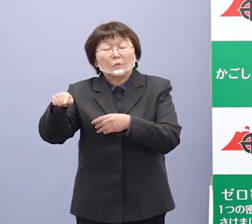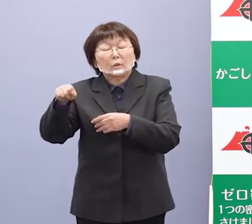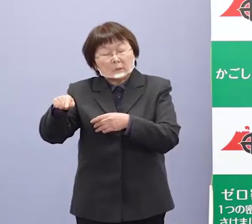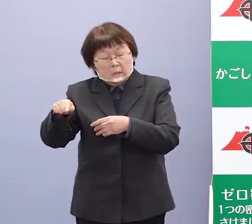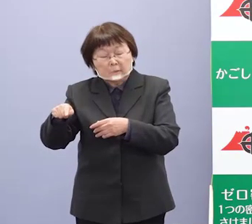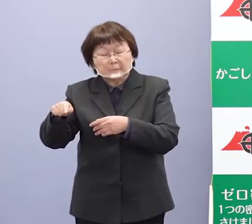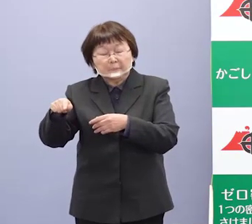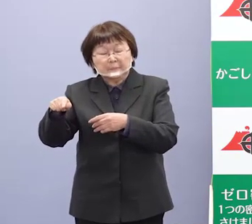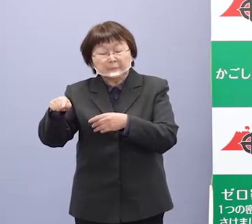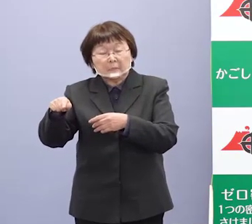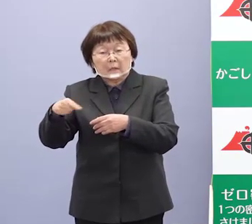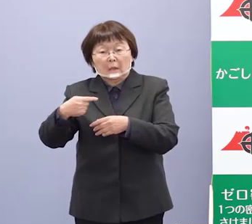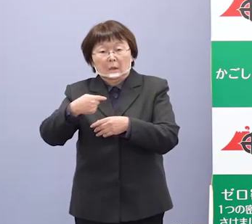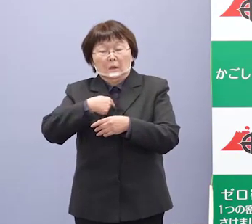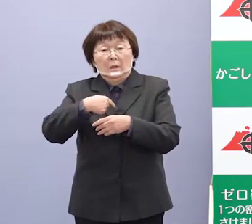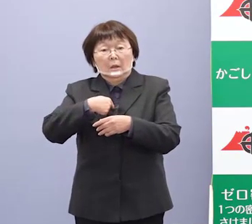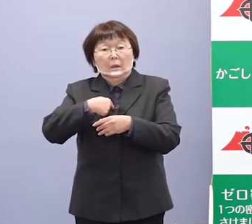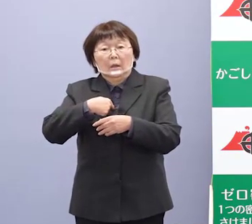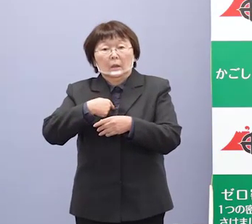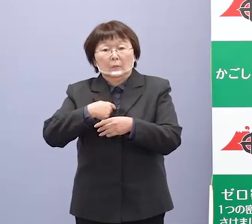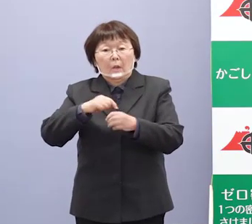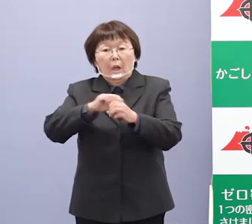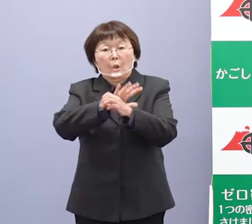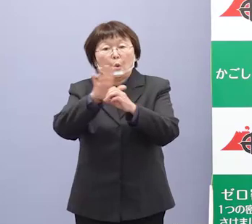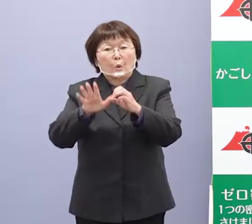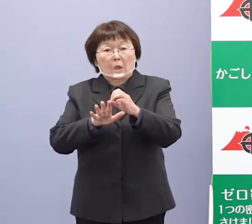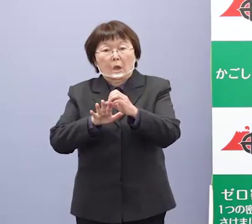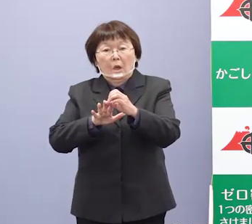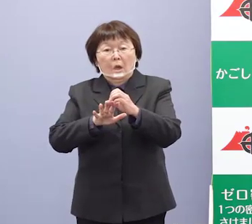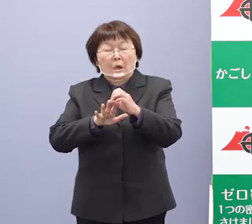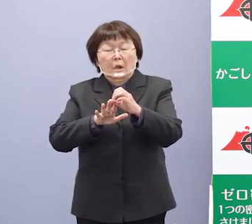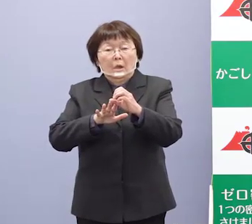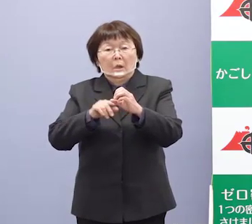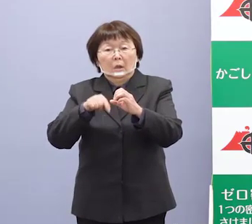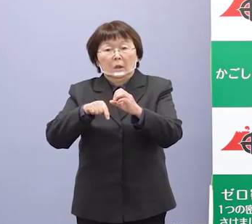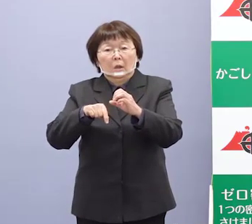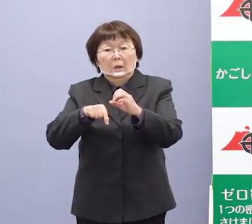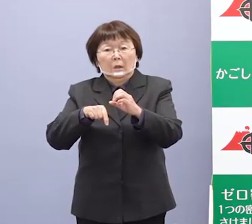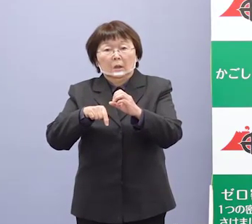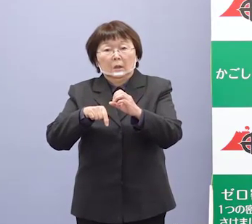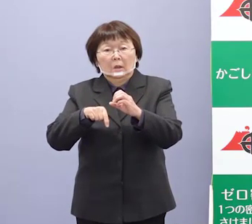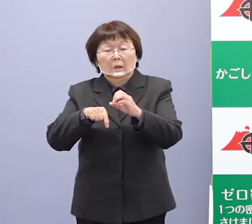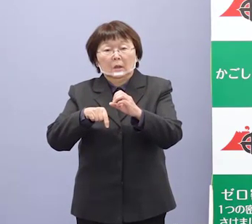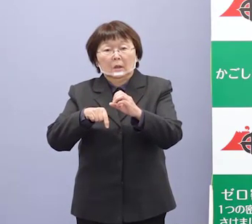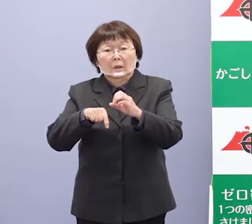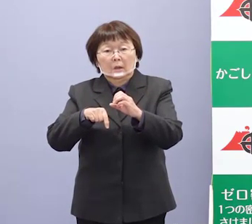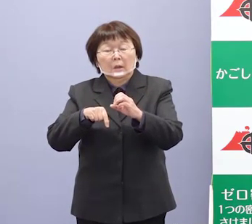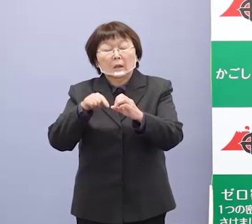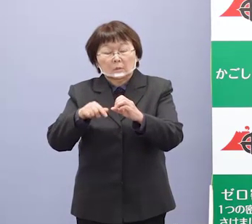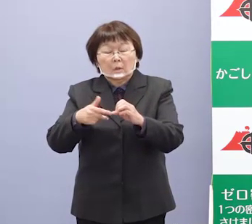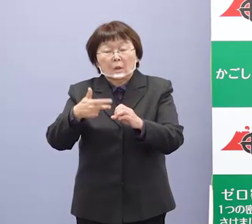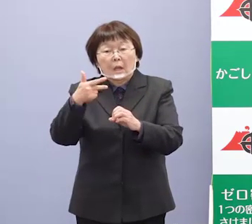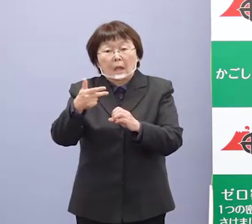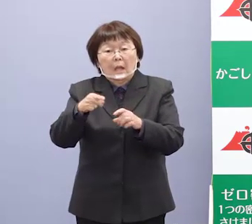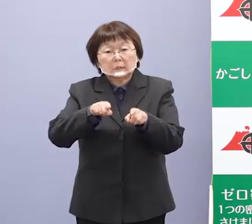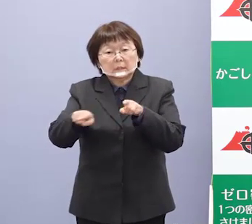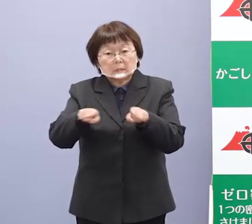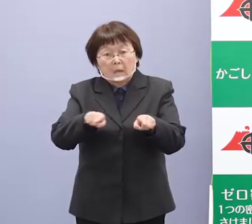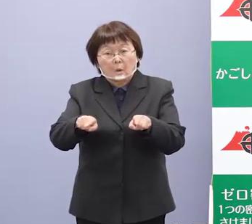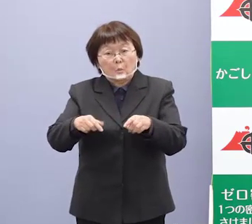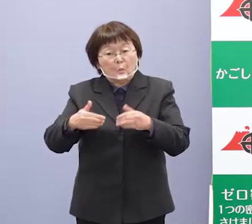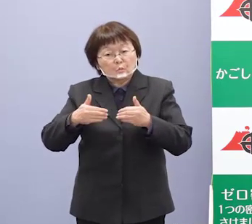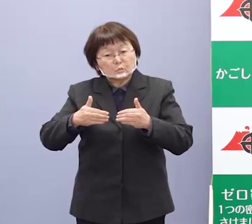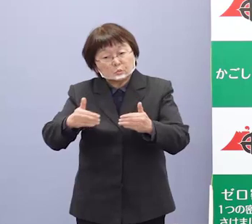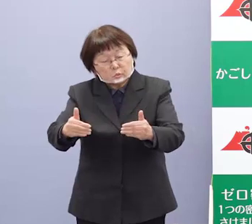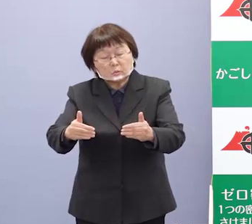声もありまして、私としましても、まあ、コロナ禍でもありますから、まずはこの新たな市政運営を軌道に乗せることを最